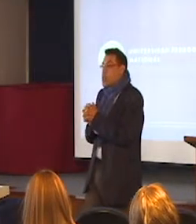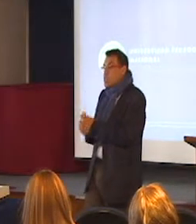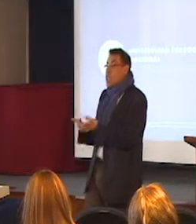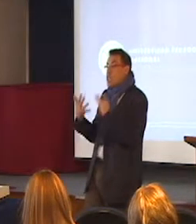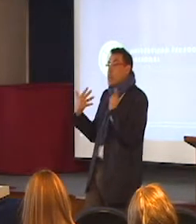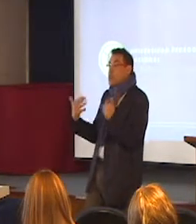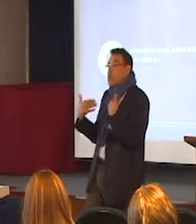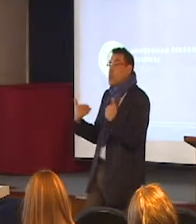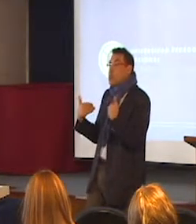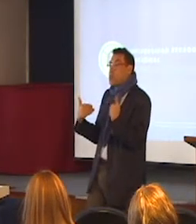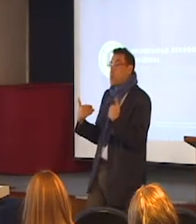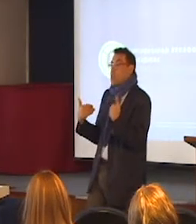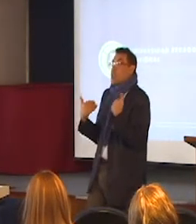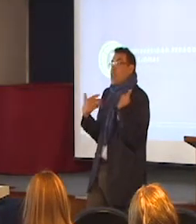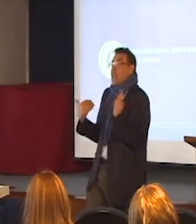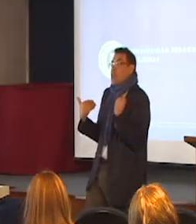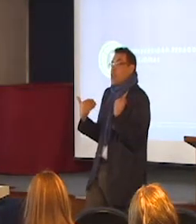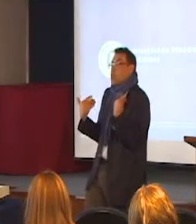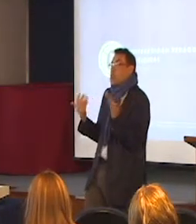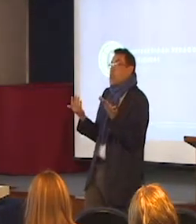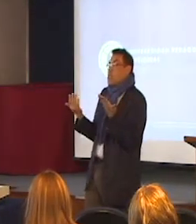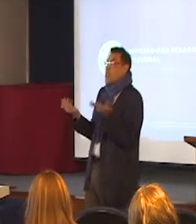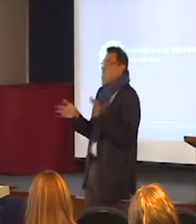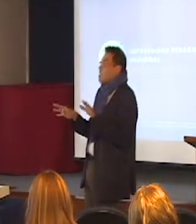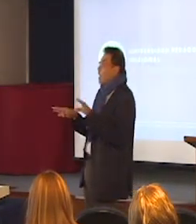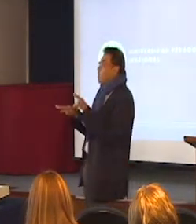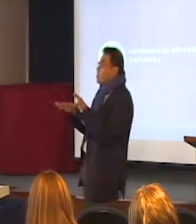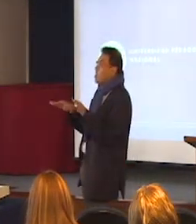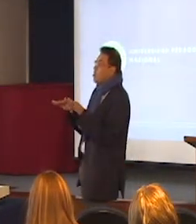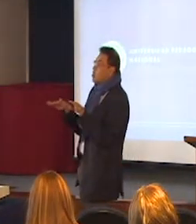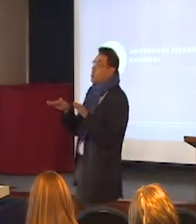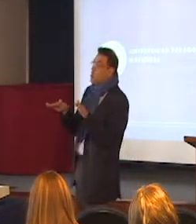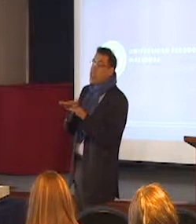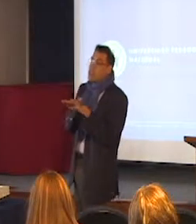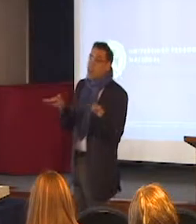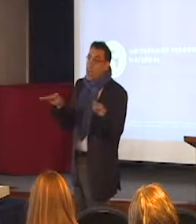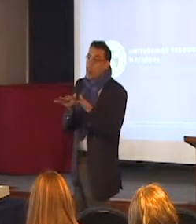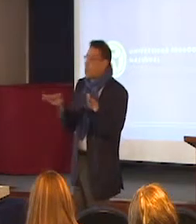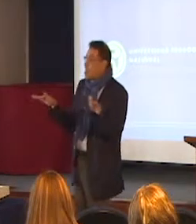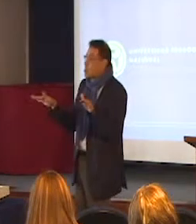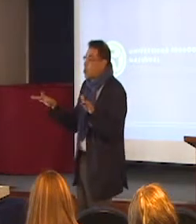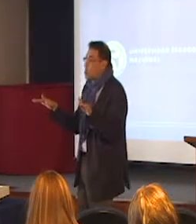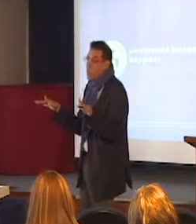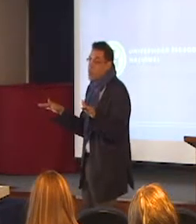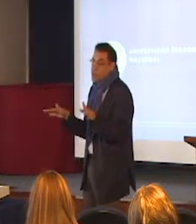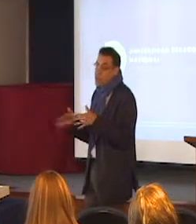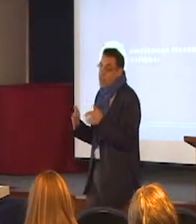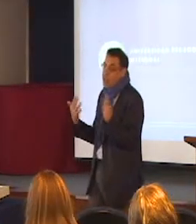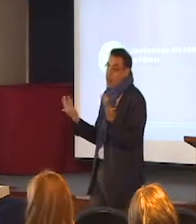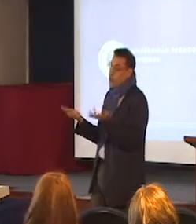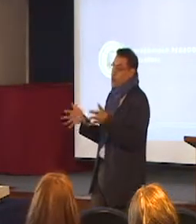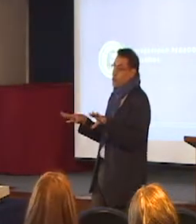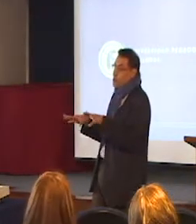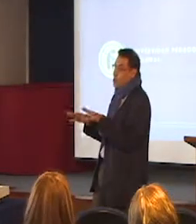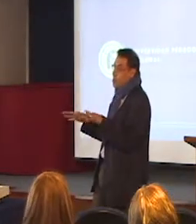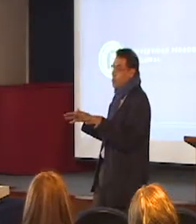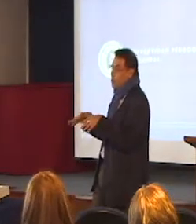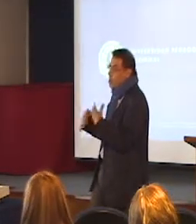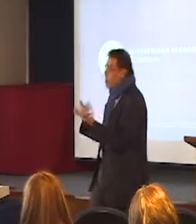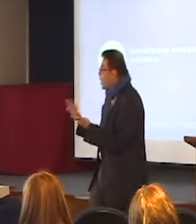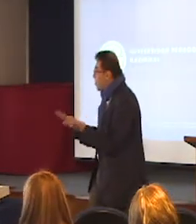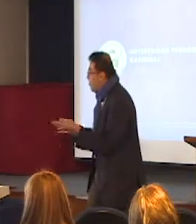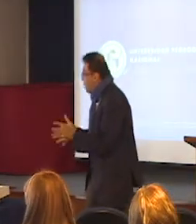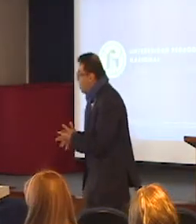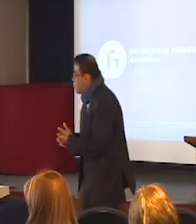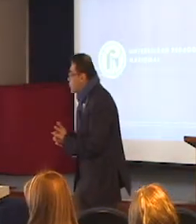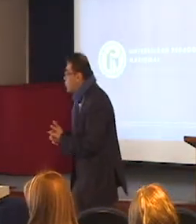camino abierto sí es muy importante algo que se ha venido mencionando y que ha sido transversal a lo